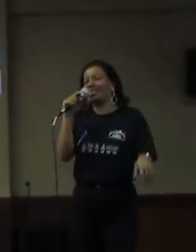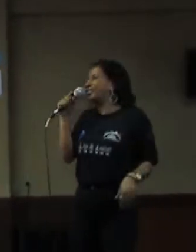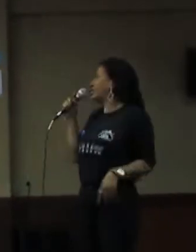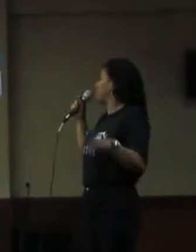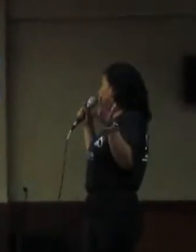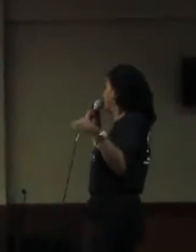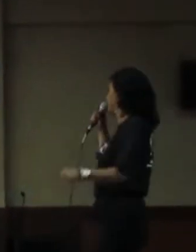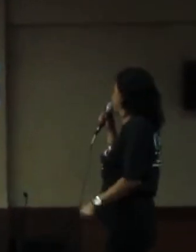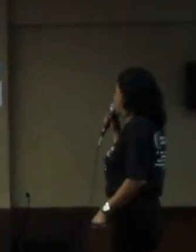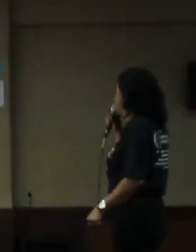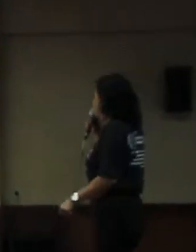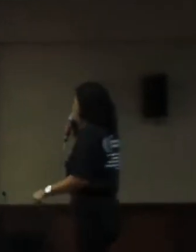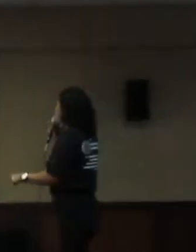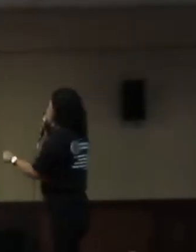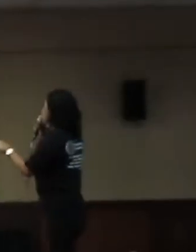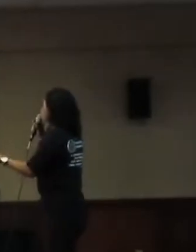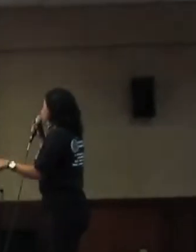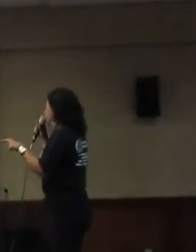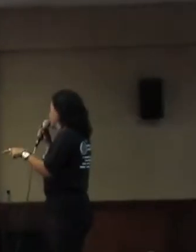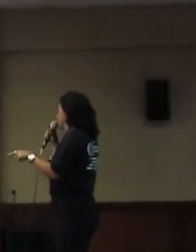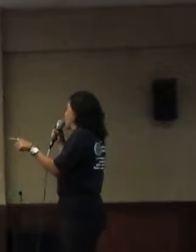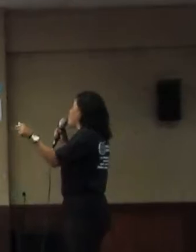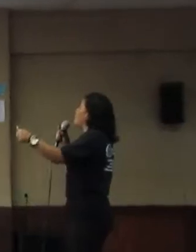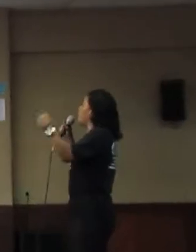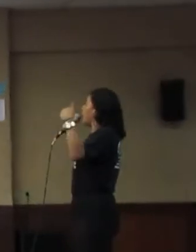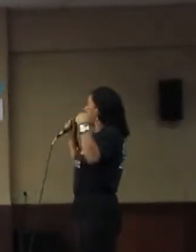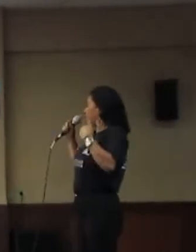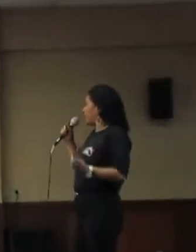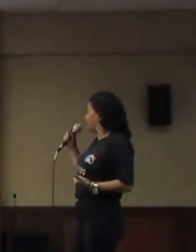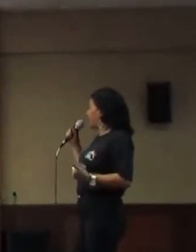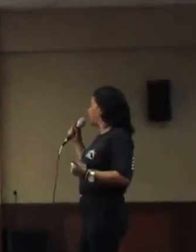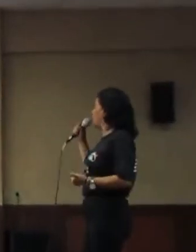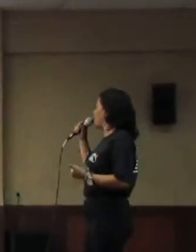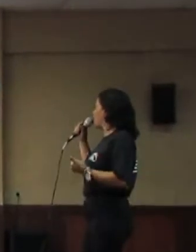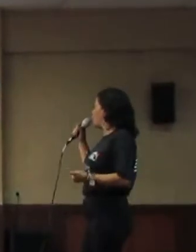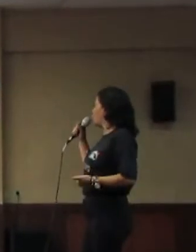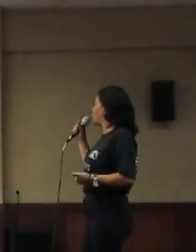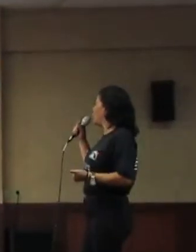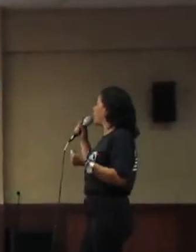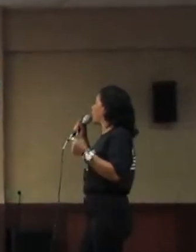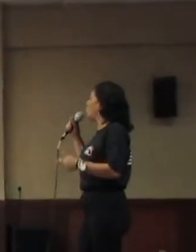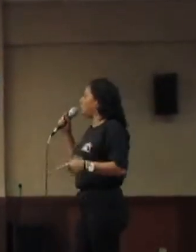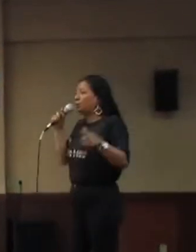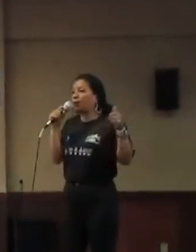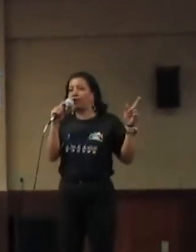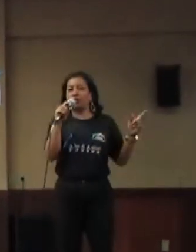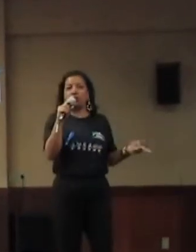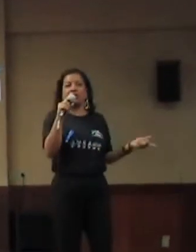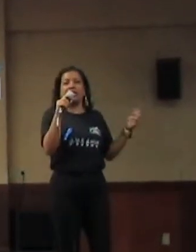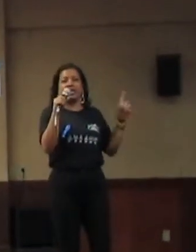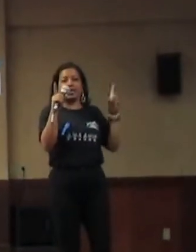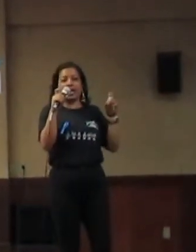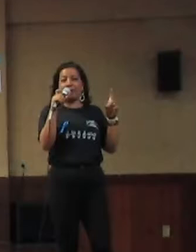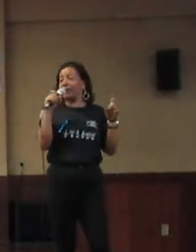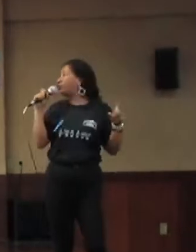é sim. Preste atenção. E sim, é uma ferramenta de apoio para alunos e